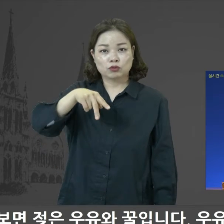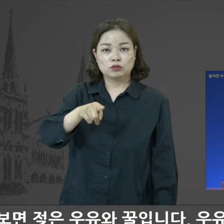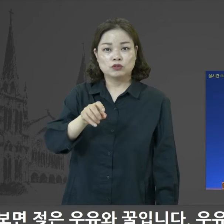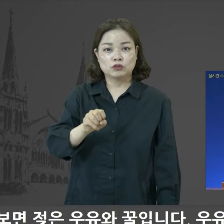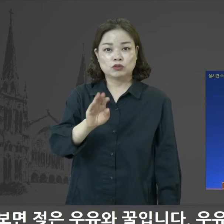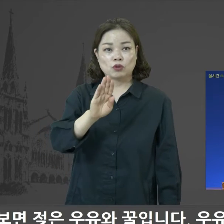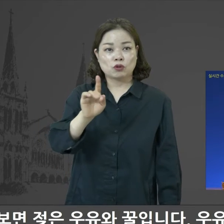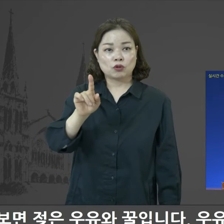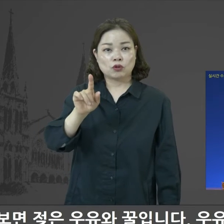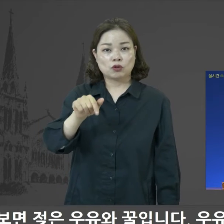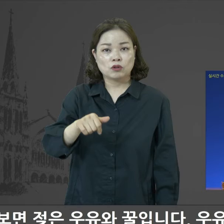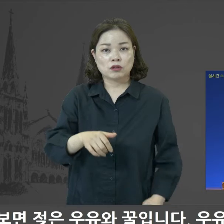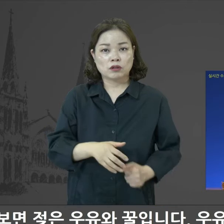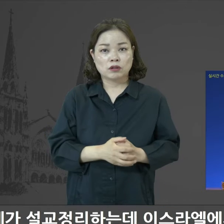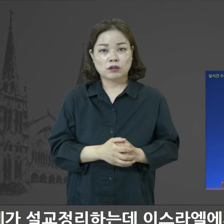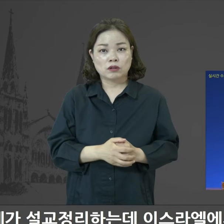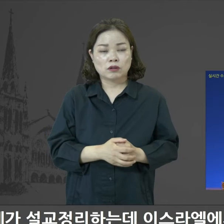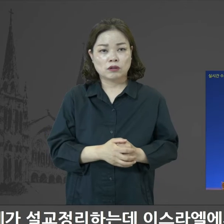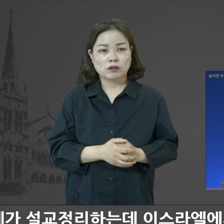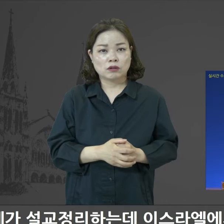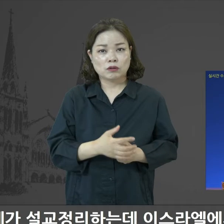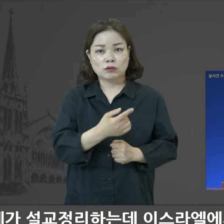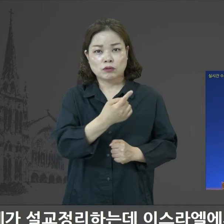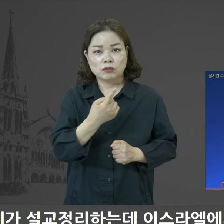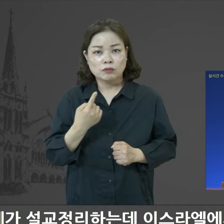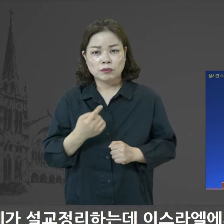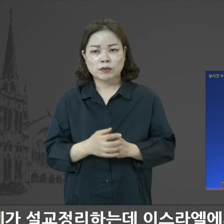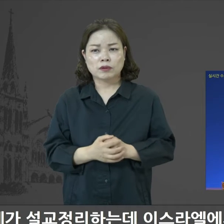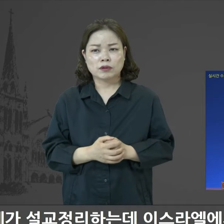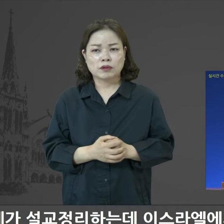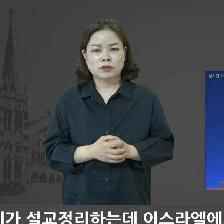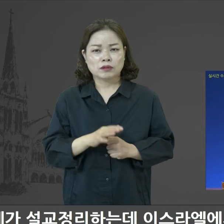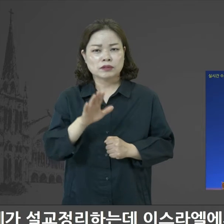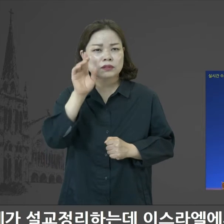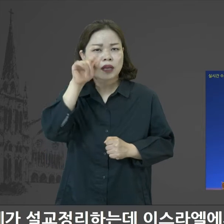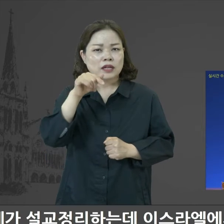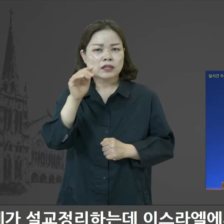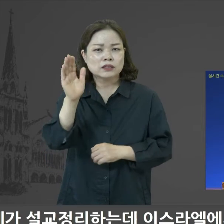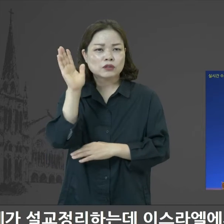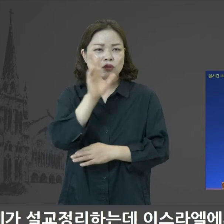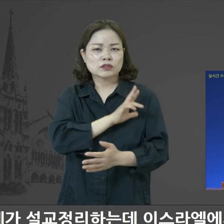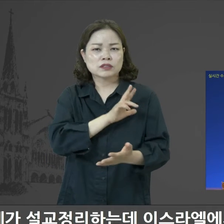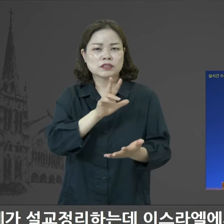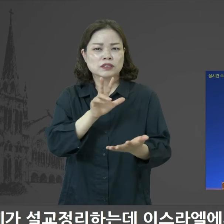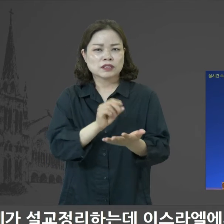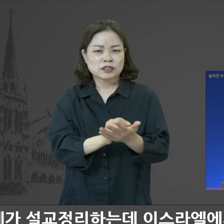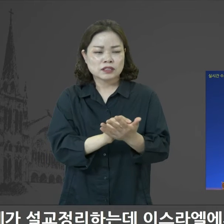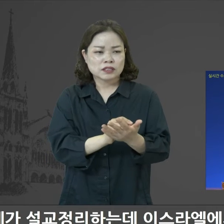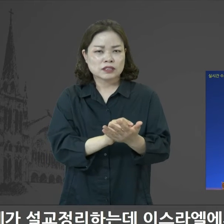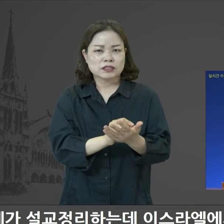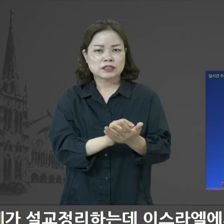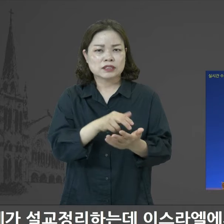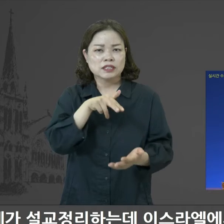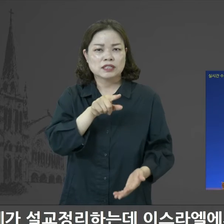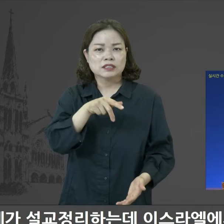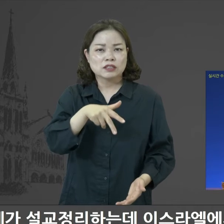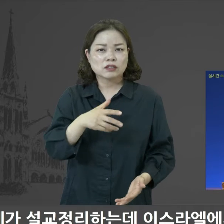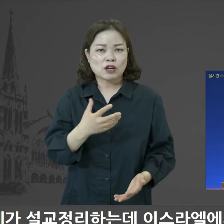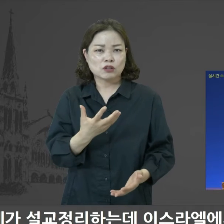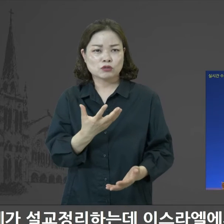목사님께서 제 자리에 찾아왔습니다. 그리고 이렇게 이야기하시더라고요. 목사님, 내일 설교 제목이 젖과 꿀이 흐르는 땅